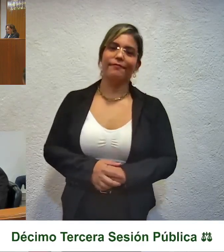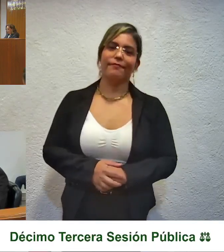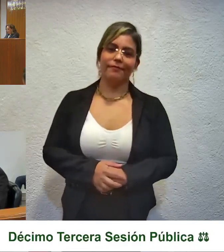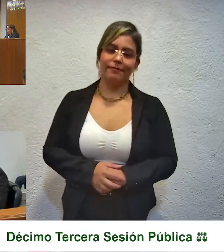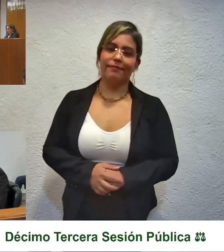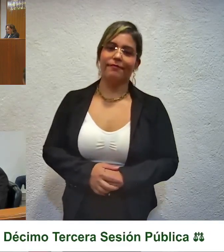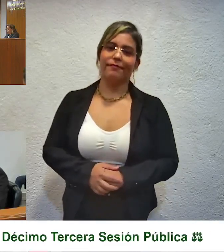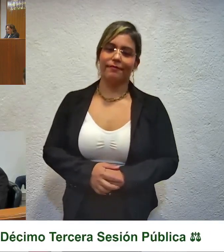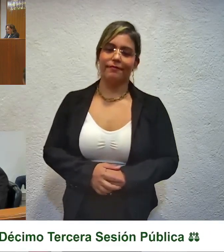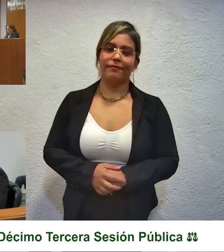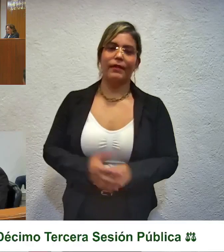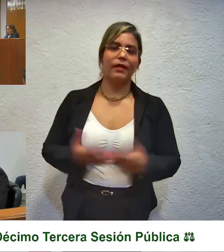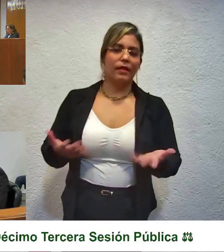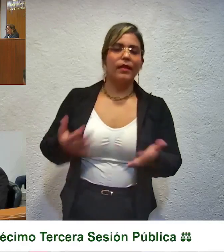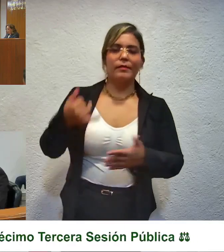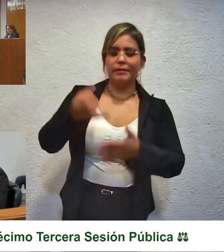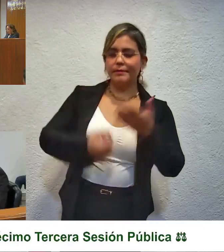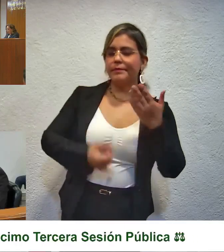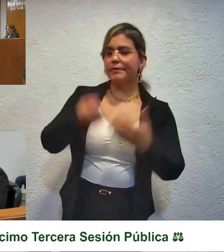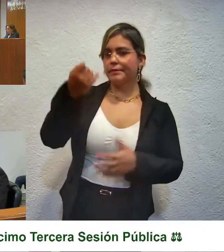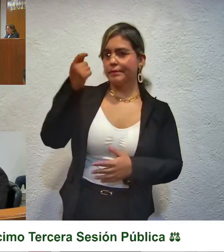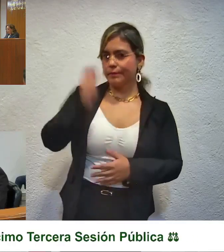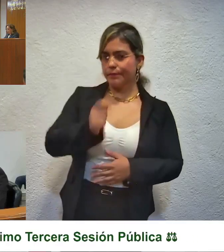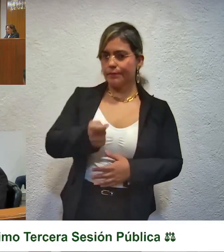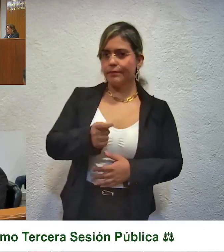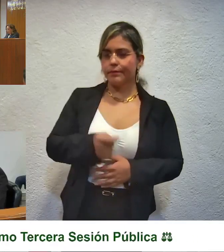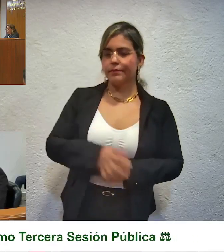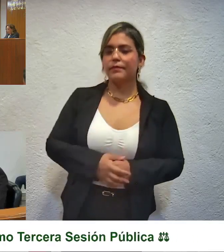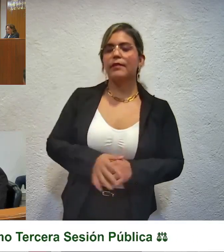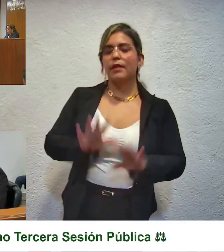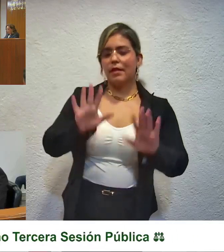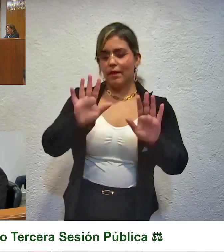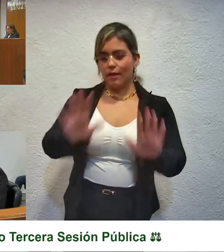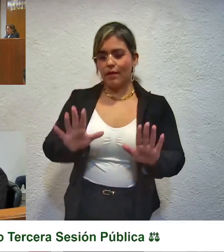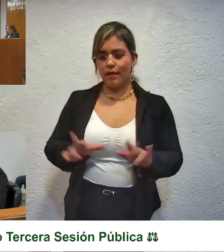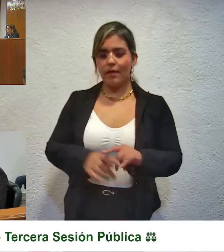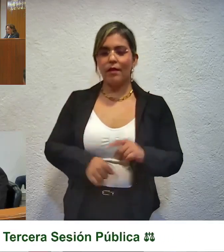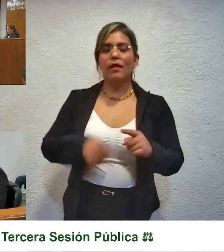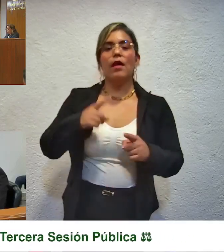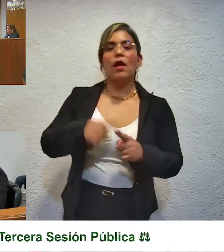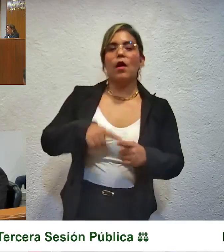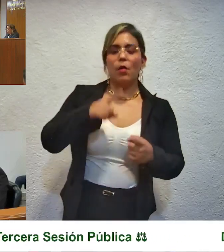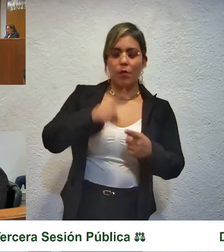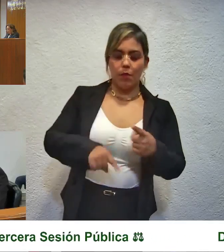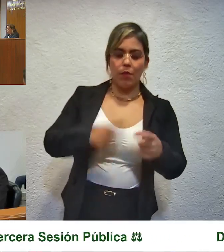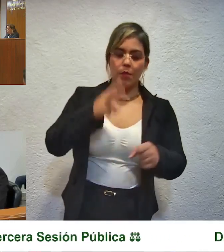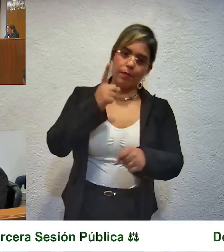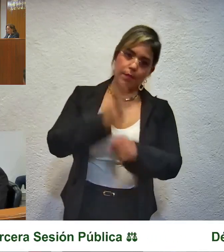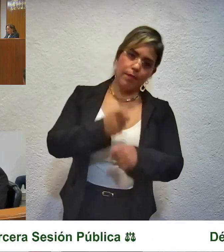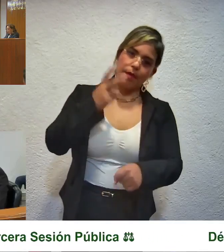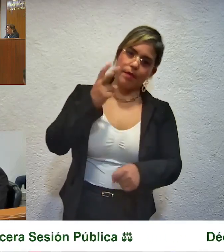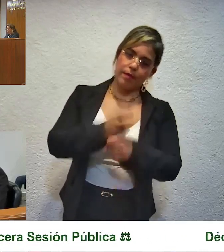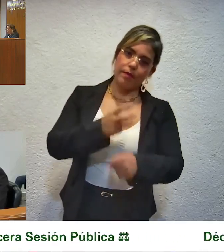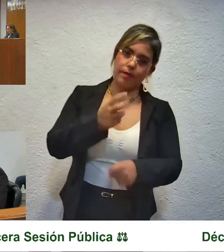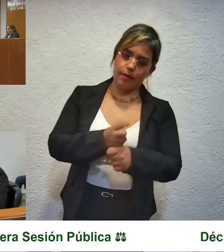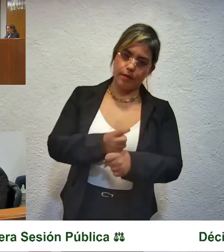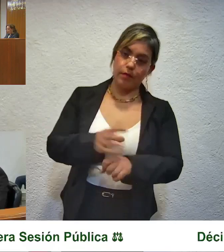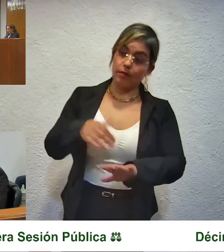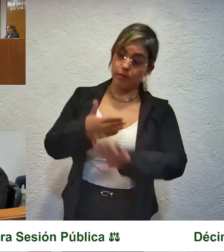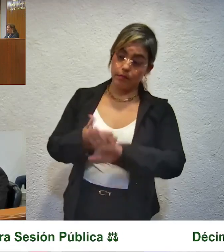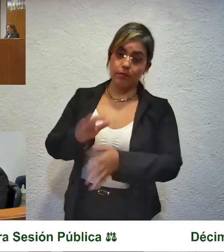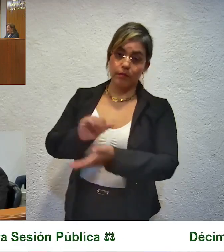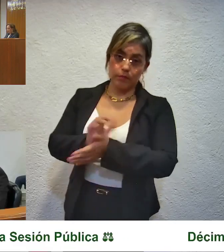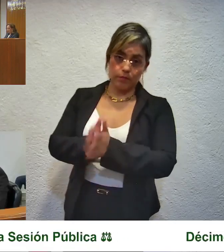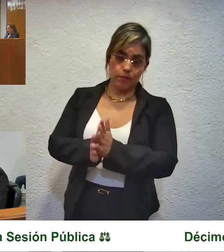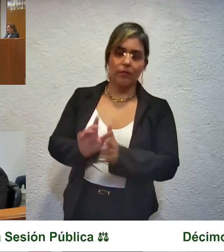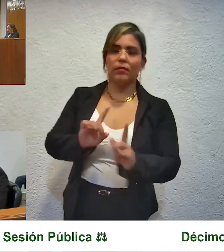al fondo de la controversia, se propone declarar infundados los agravios primero y tercero, donde el actor se dolió que las responsables omitieron